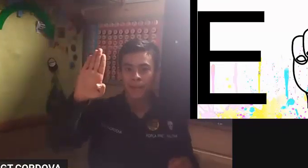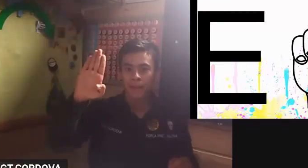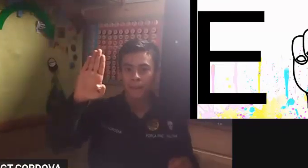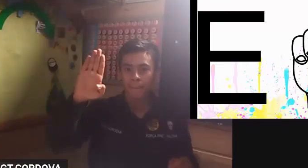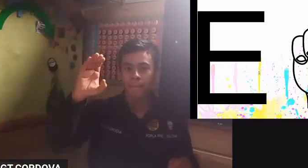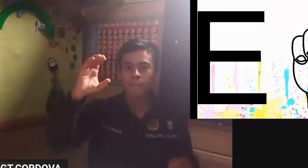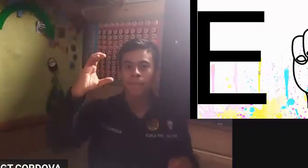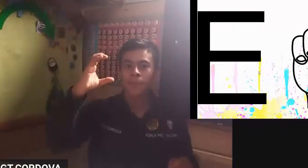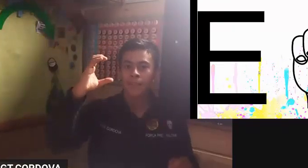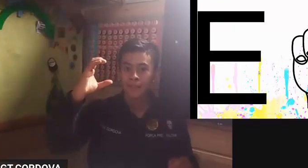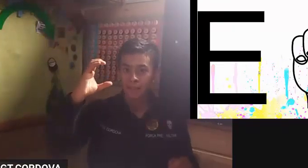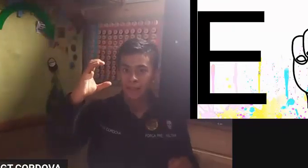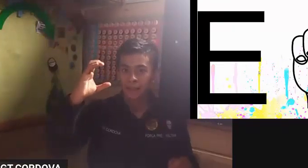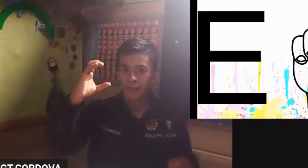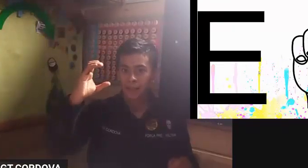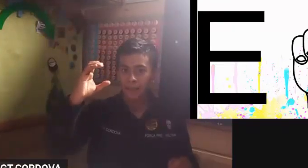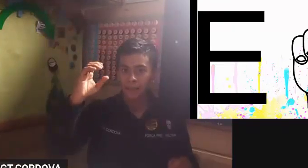B, C,